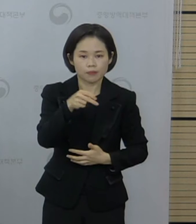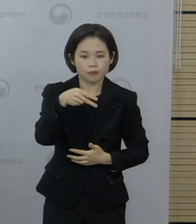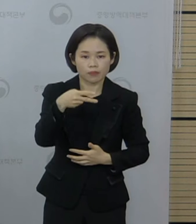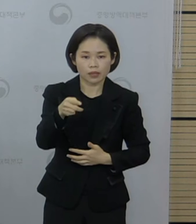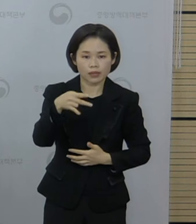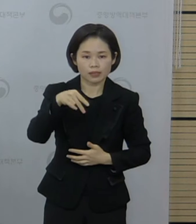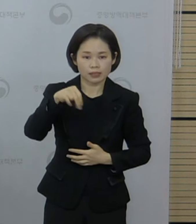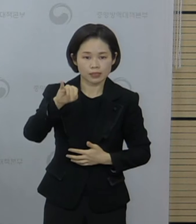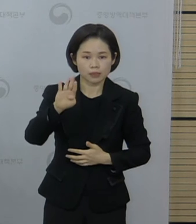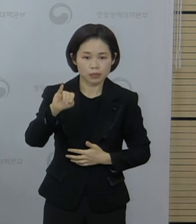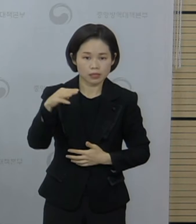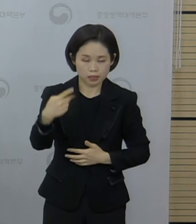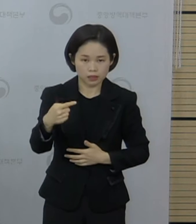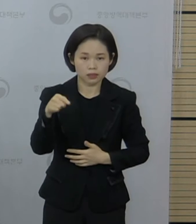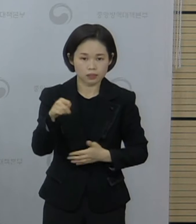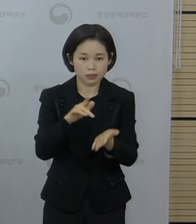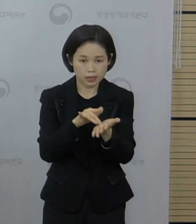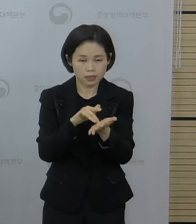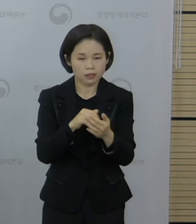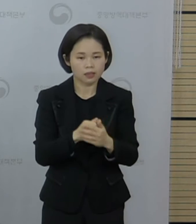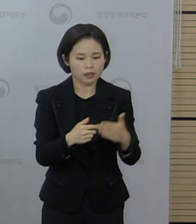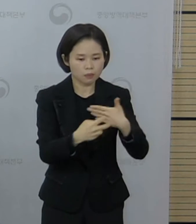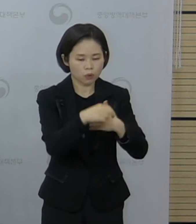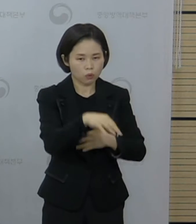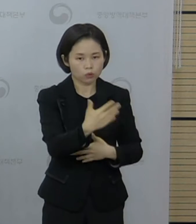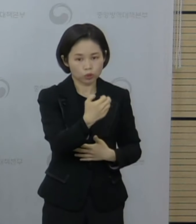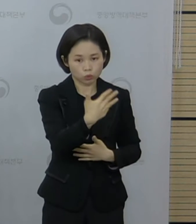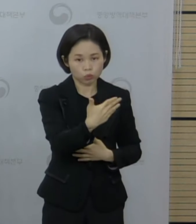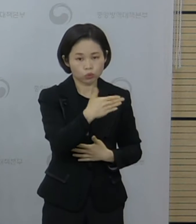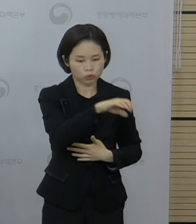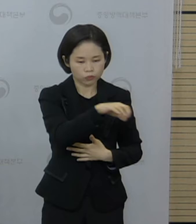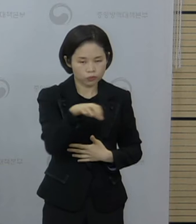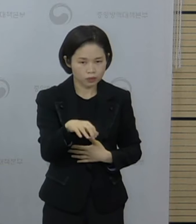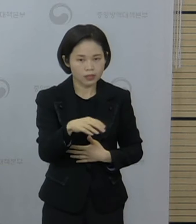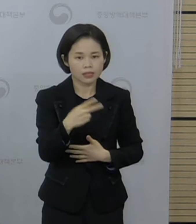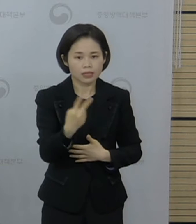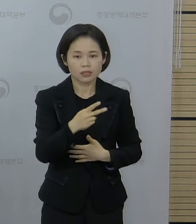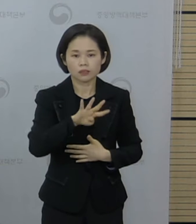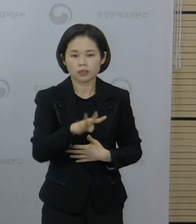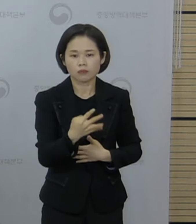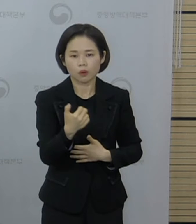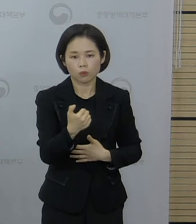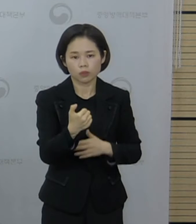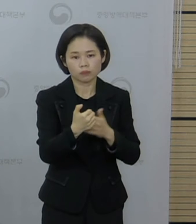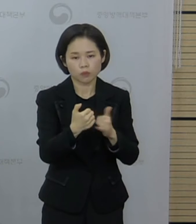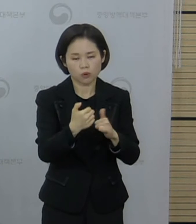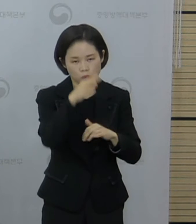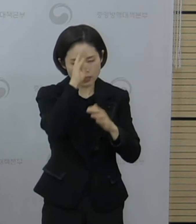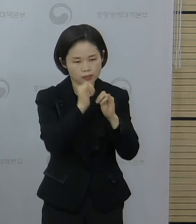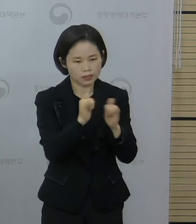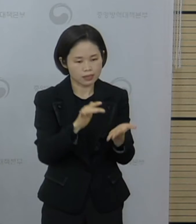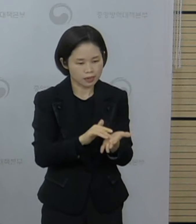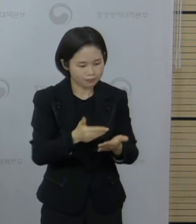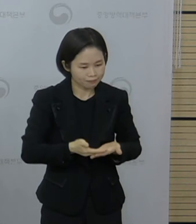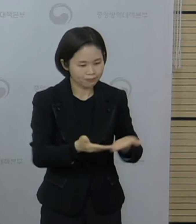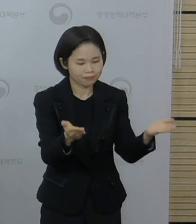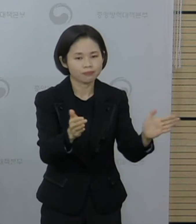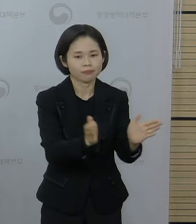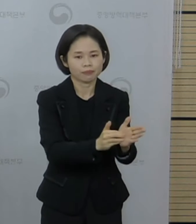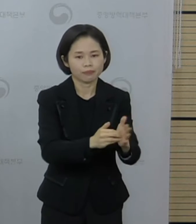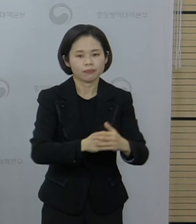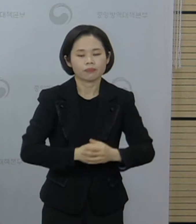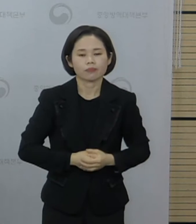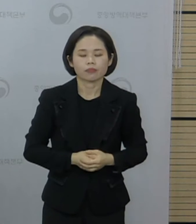와 관련해서는 전체 99개 병원에 2004 150명의 환자에게 공급이 되었습니다